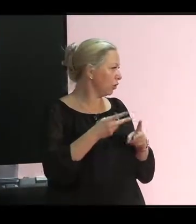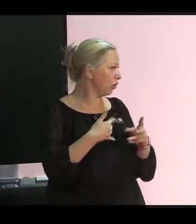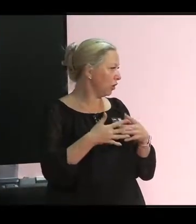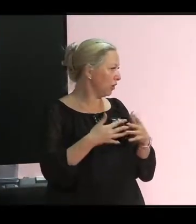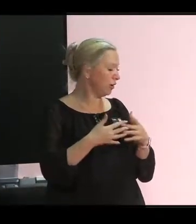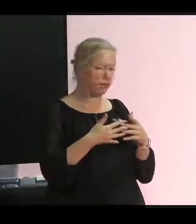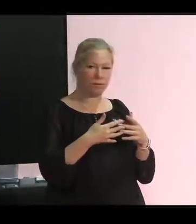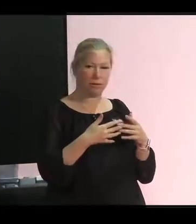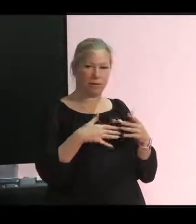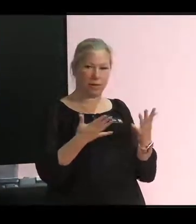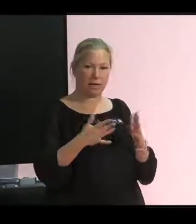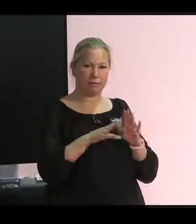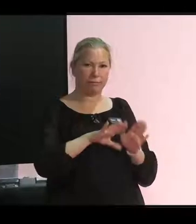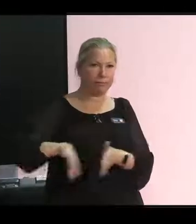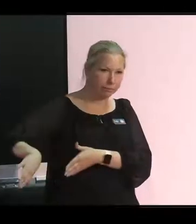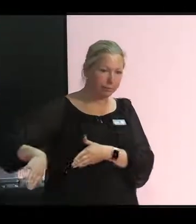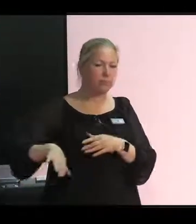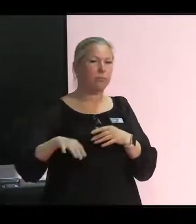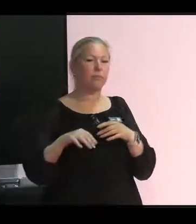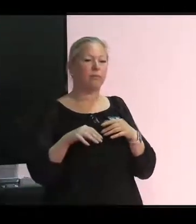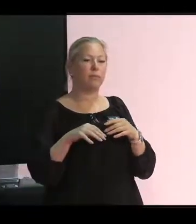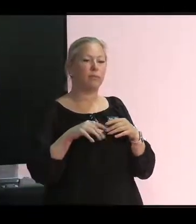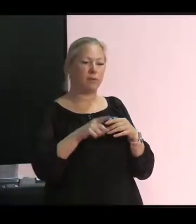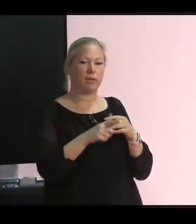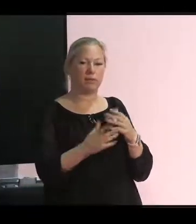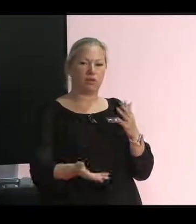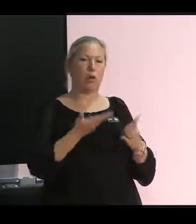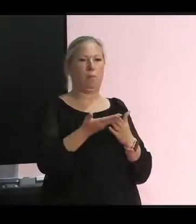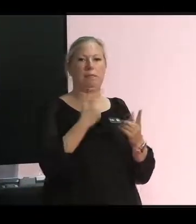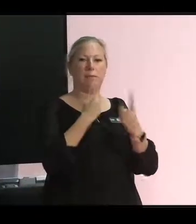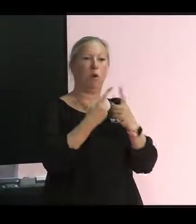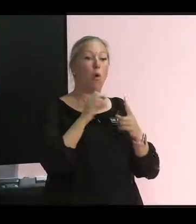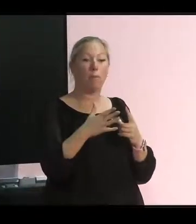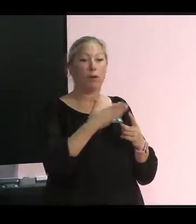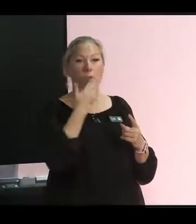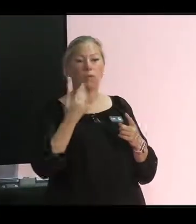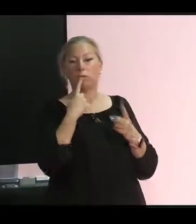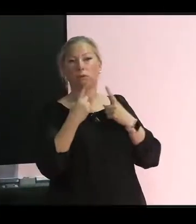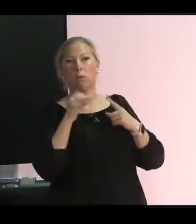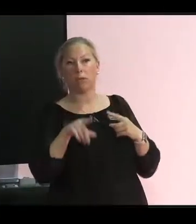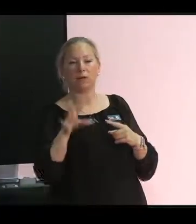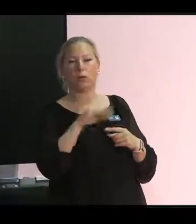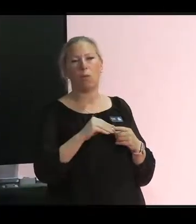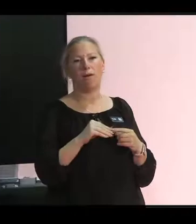obekvämt samtal, men får du inte vara med i samtalet överhuvudtaget, nej, men då är det ju mycket värre.